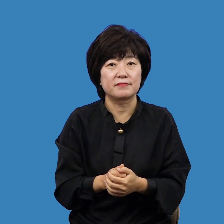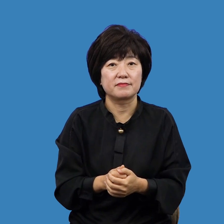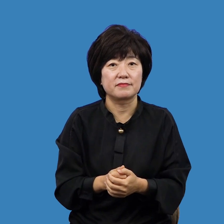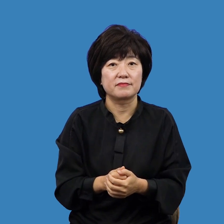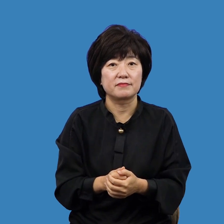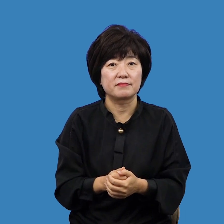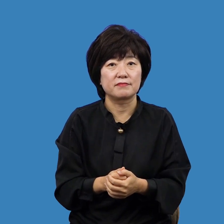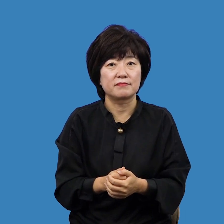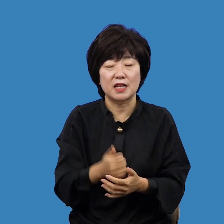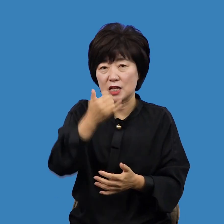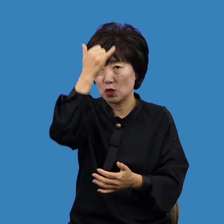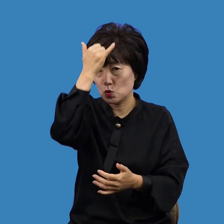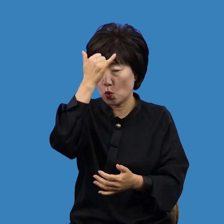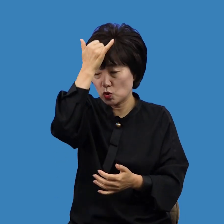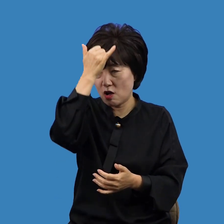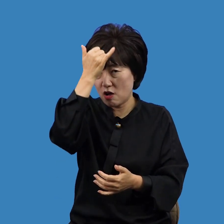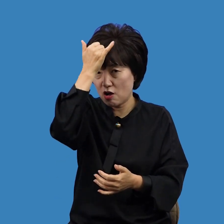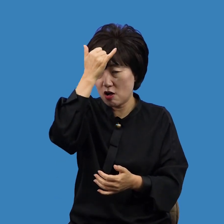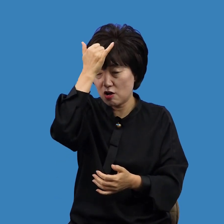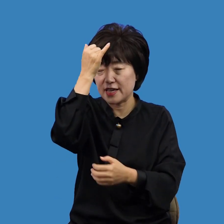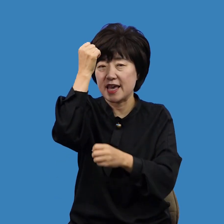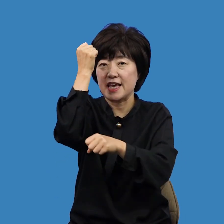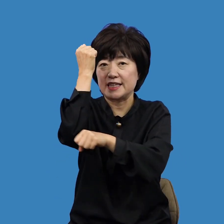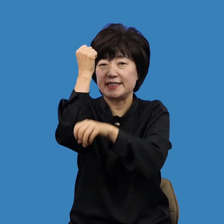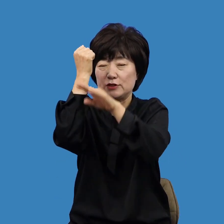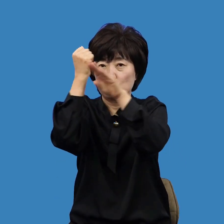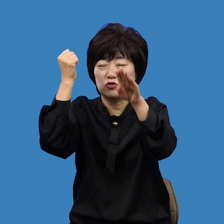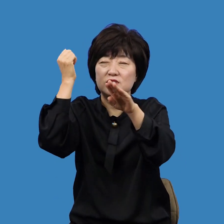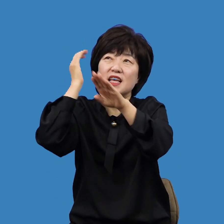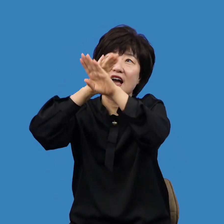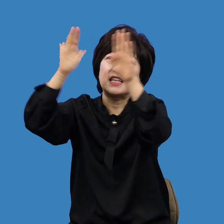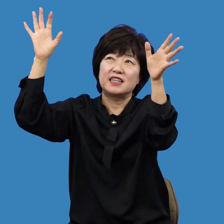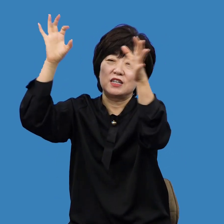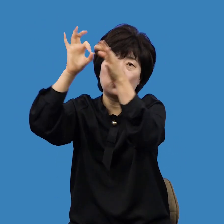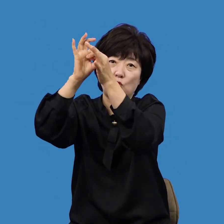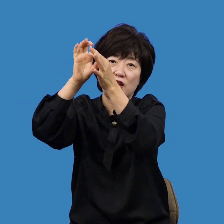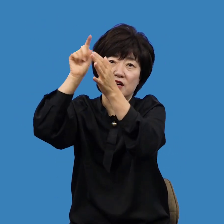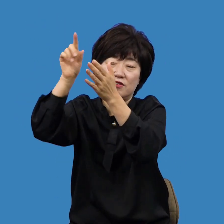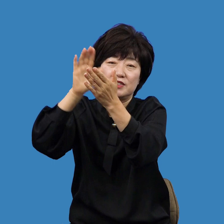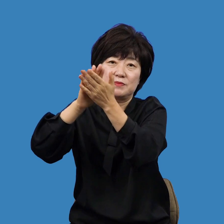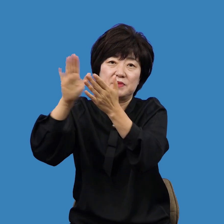이 도덕과 윤리의 근거와 기준은 하늘에 속한 것입니다.